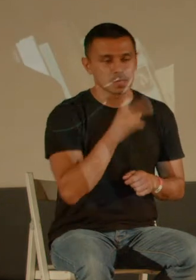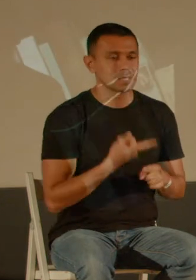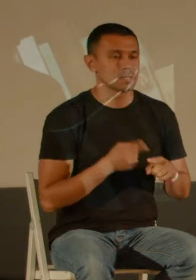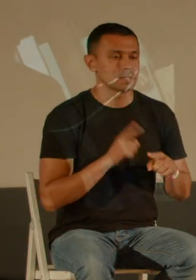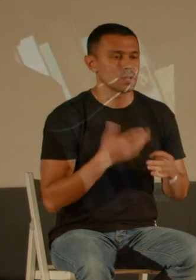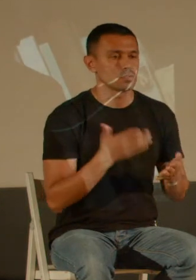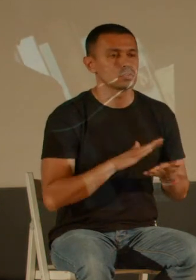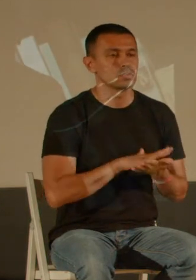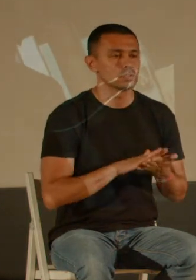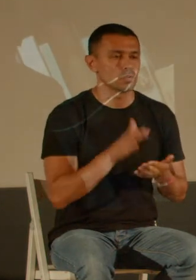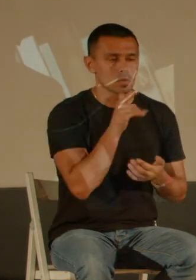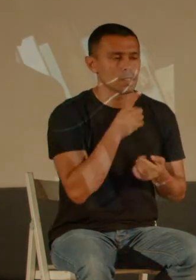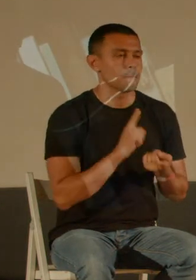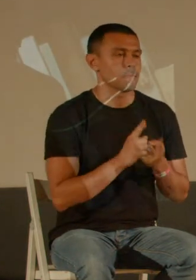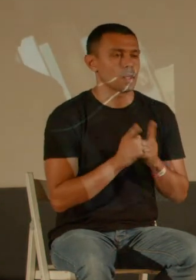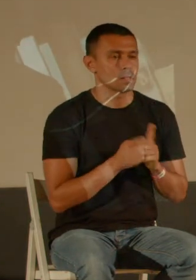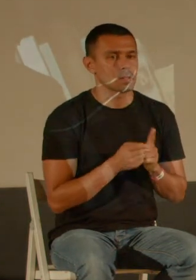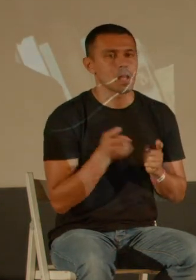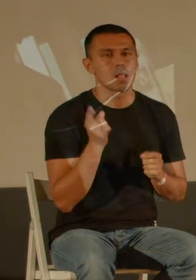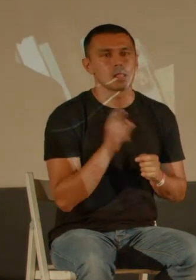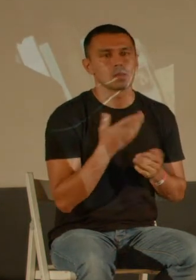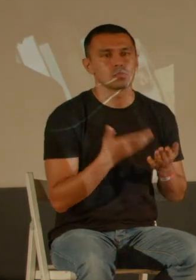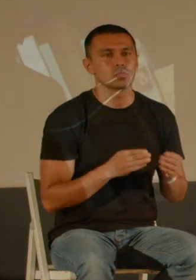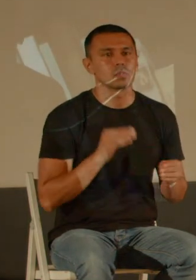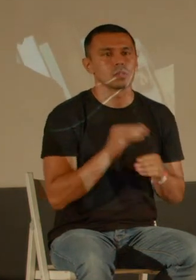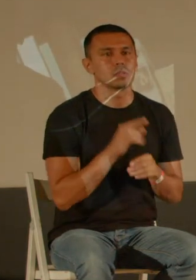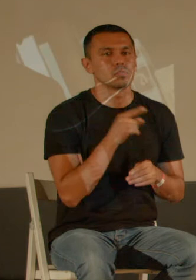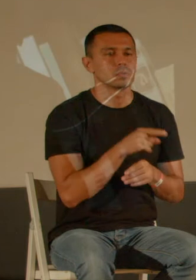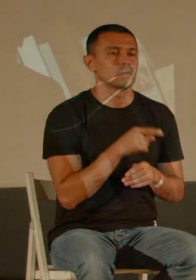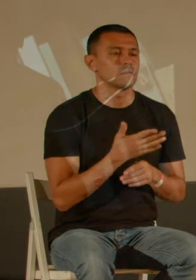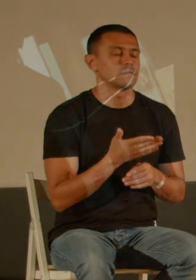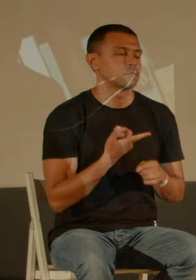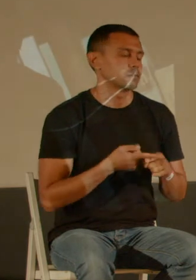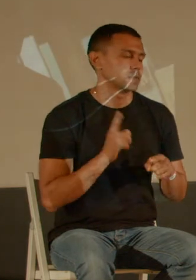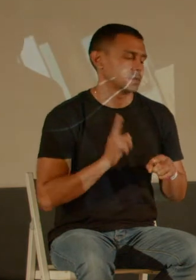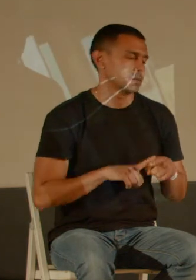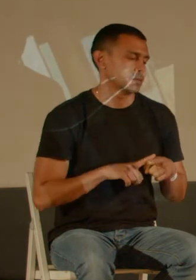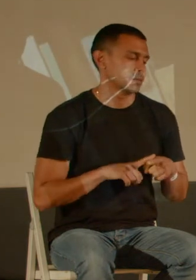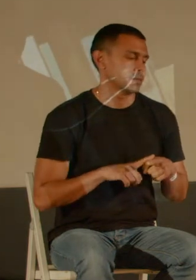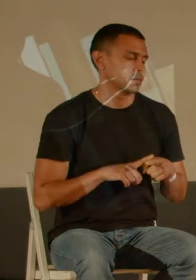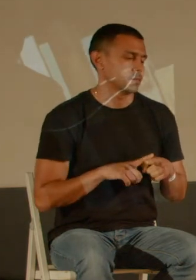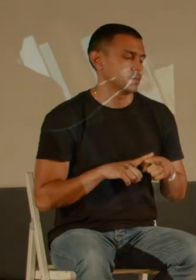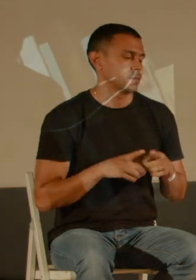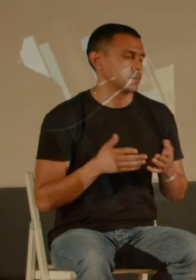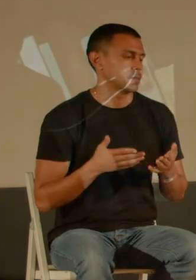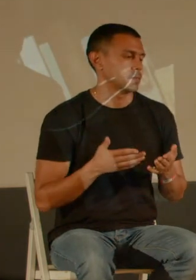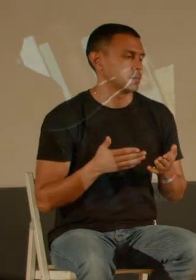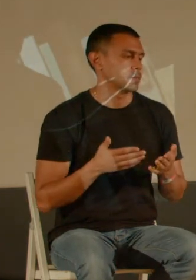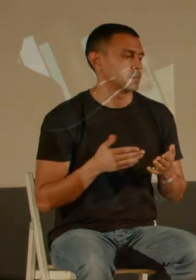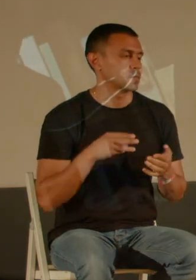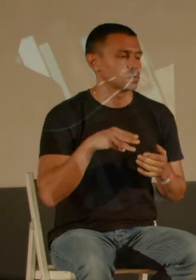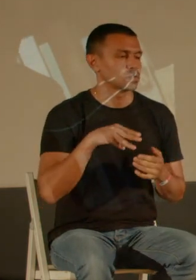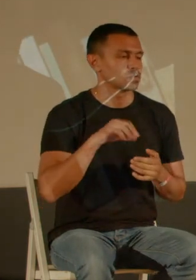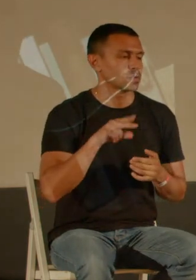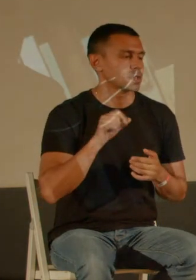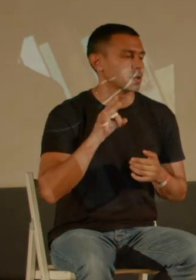– це, якщо чистого часу, на переклад. Але якщо додати туди в ці рівняння Тодлера,